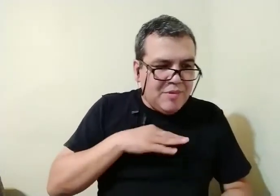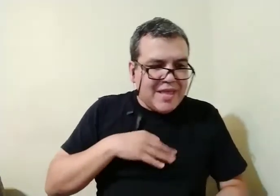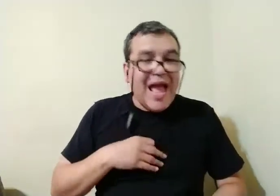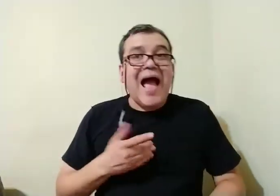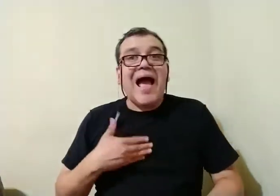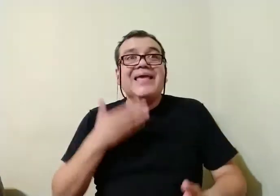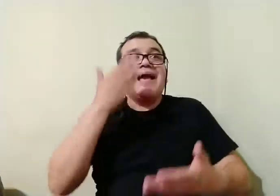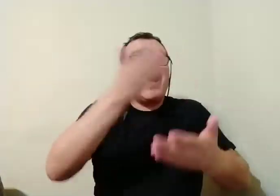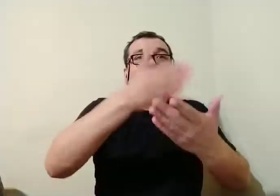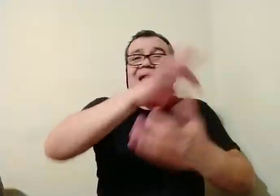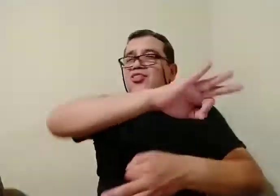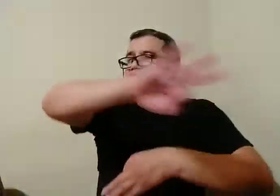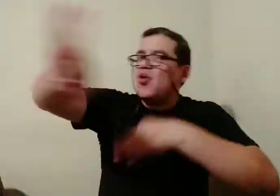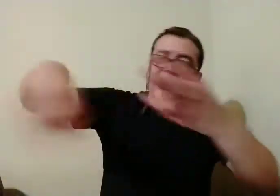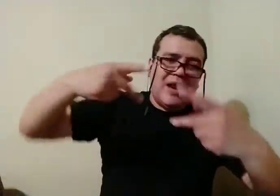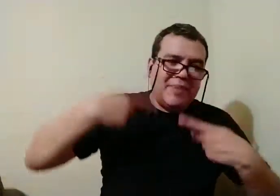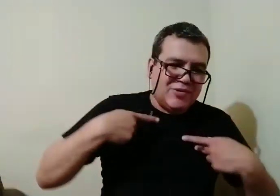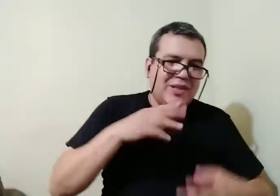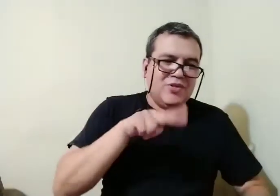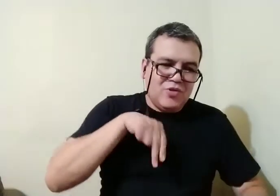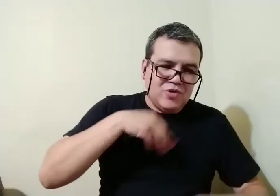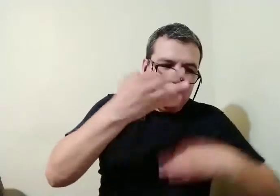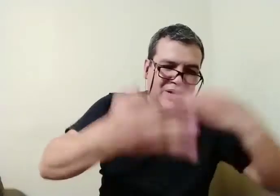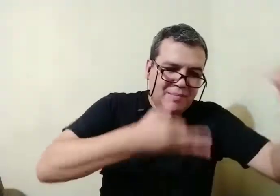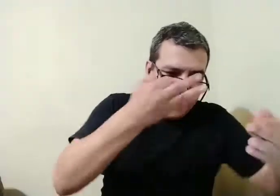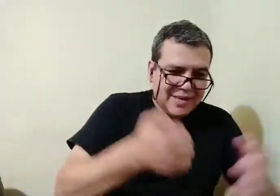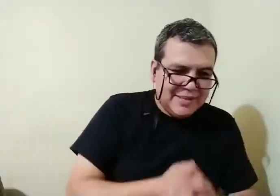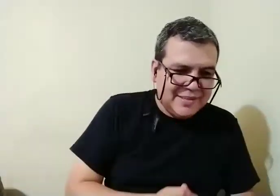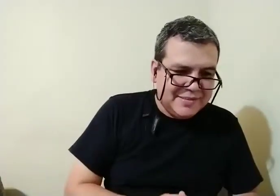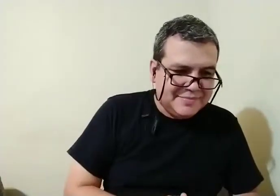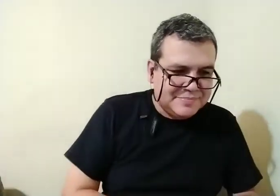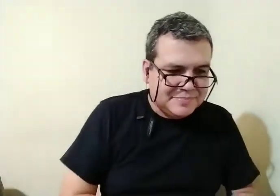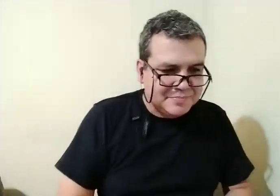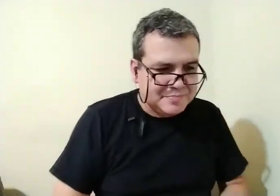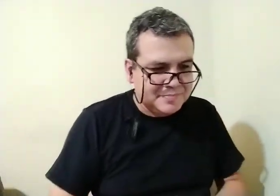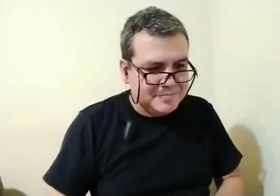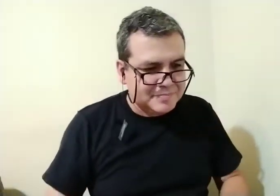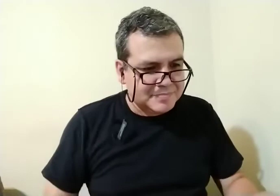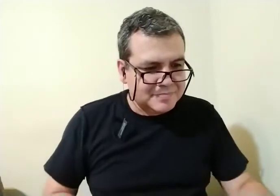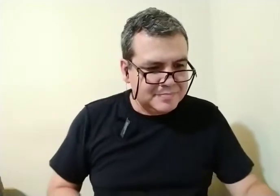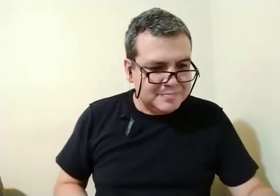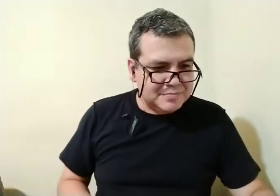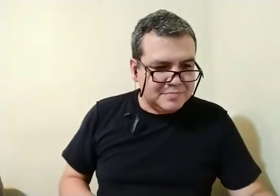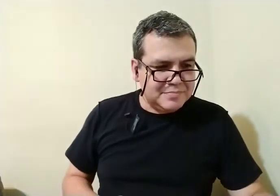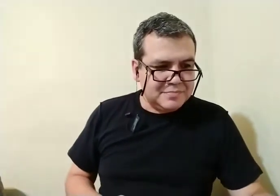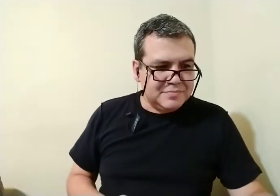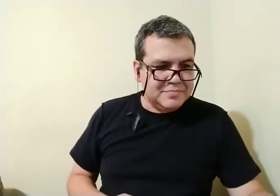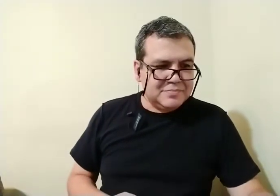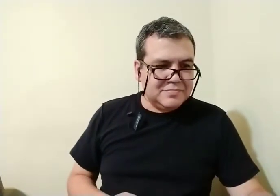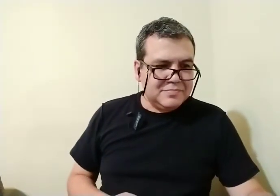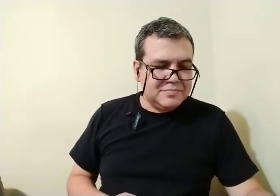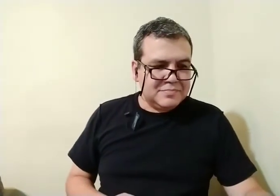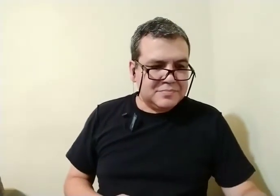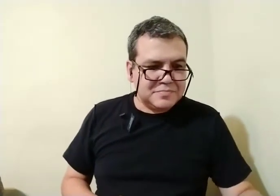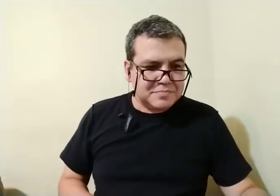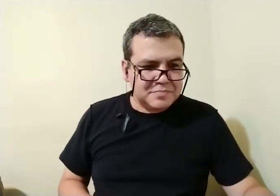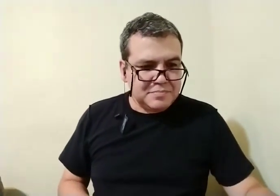Para reflexionar. El Espíritu Santo coopera con el Padre y el Hijo en el